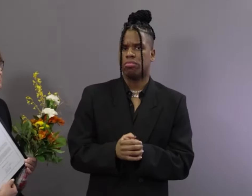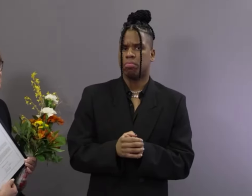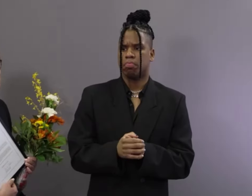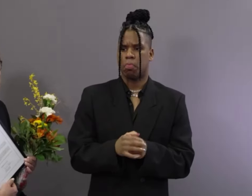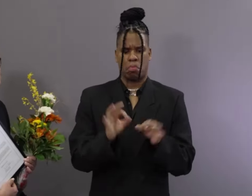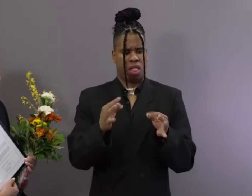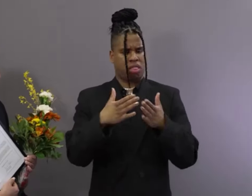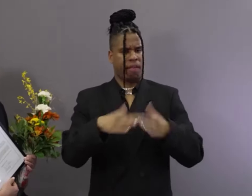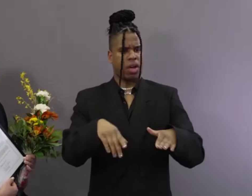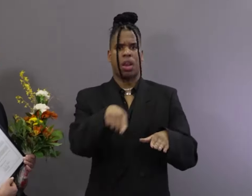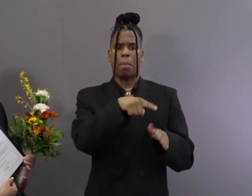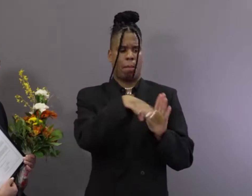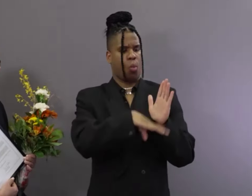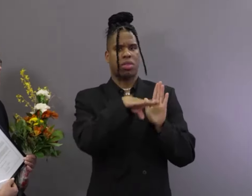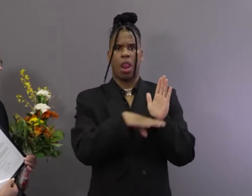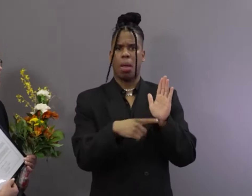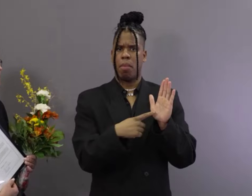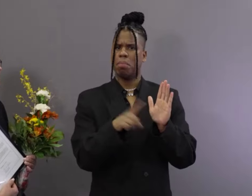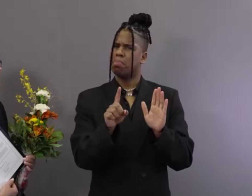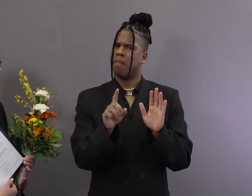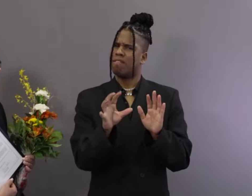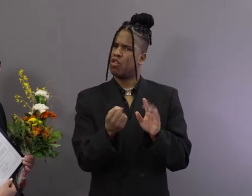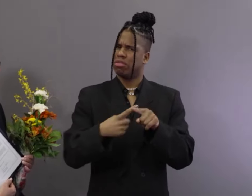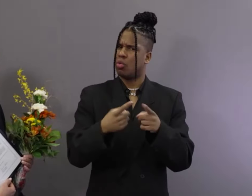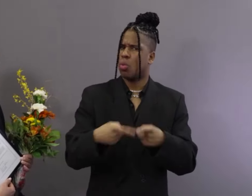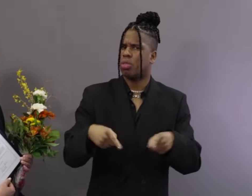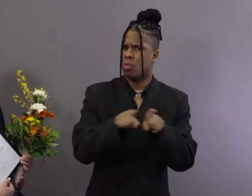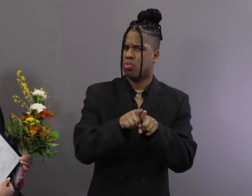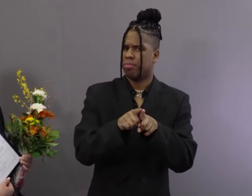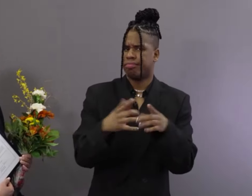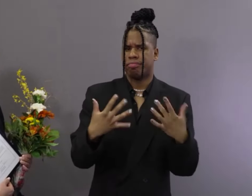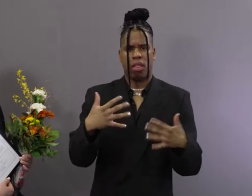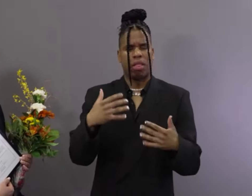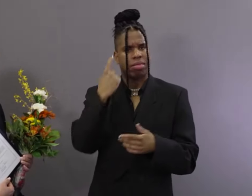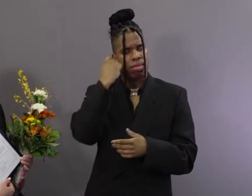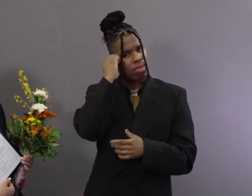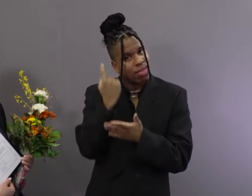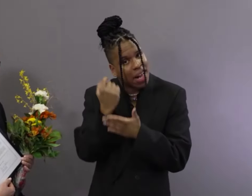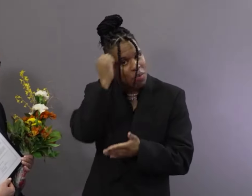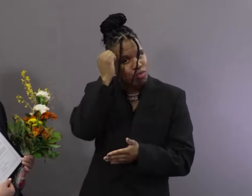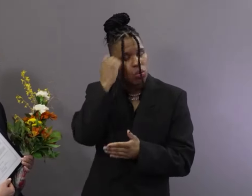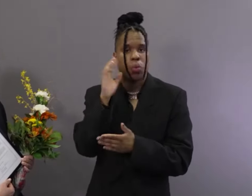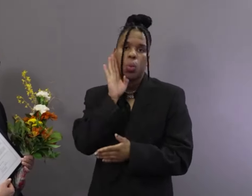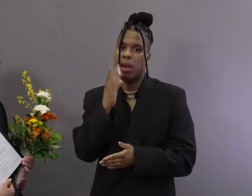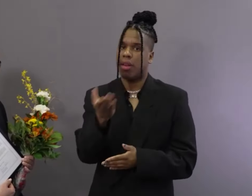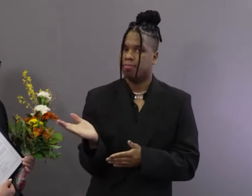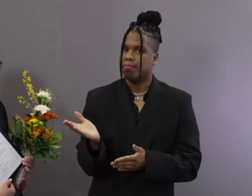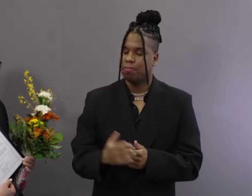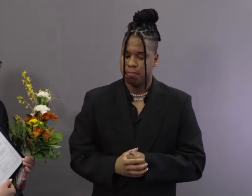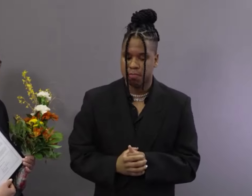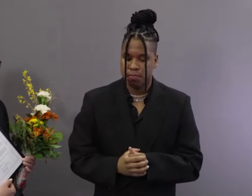kuulla, mikä on heidän ohjelmatoiveensa, minkälaista ohjelmaa, miten ohjelmat kannattaisi toteuttaa